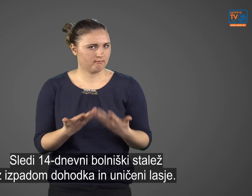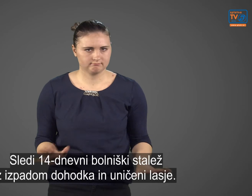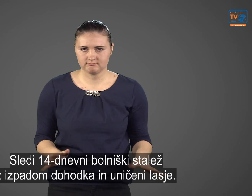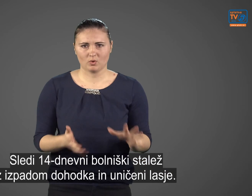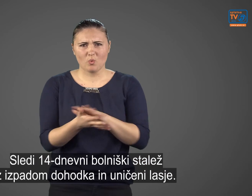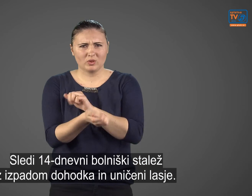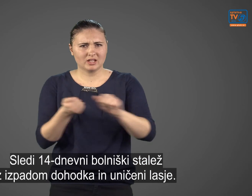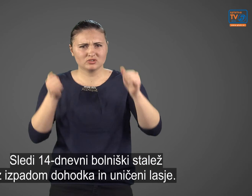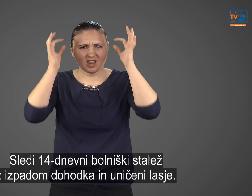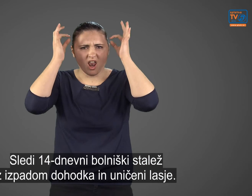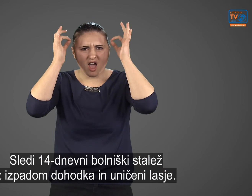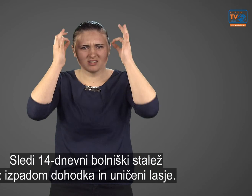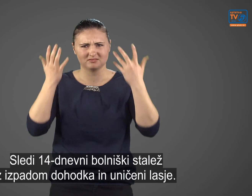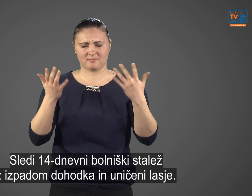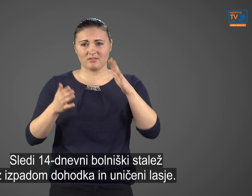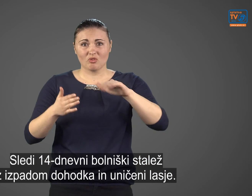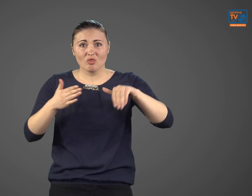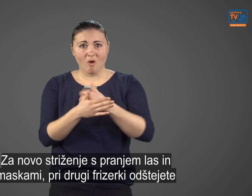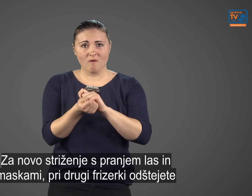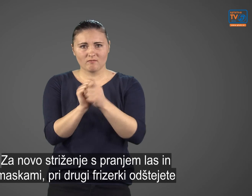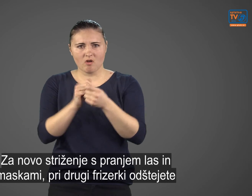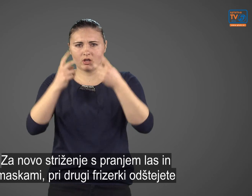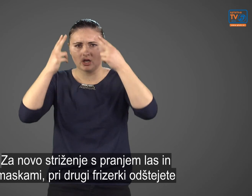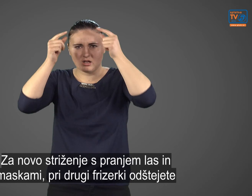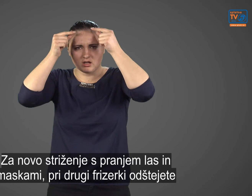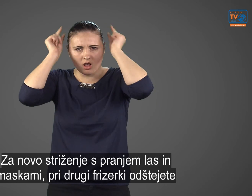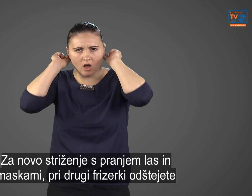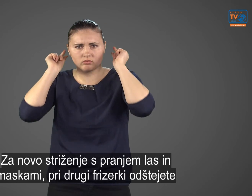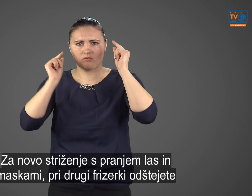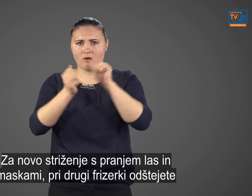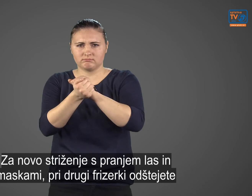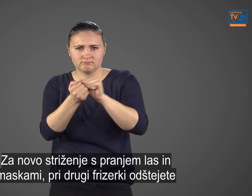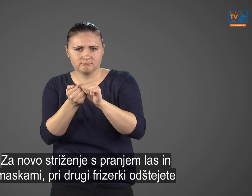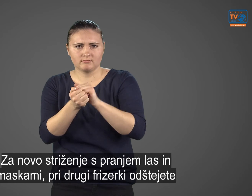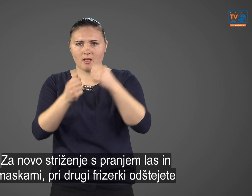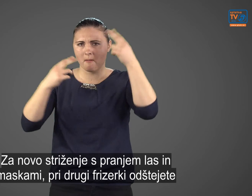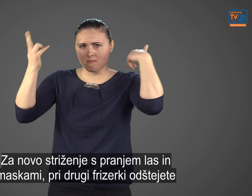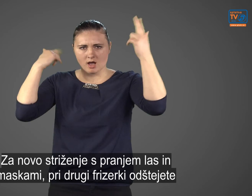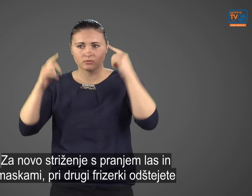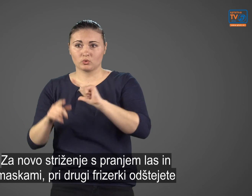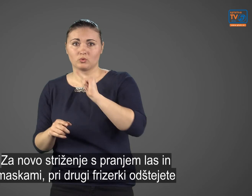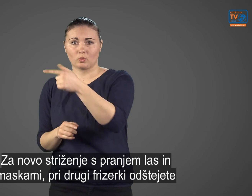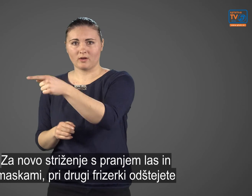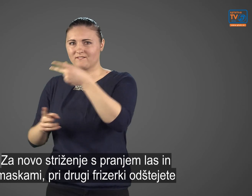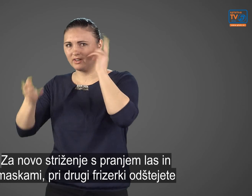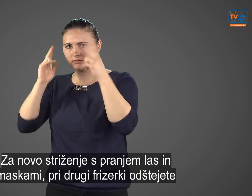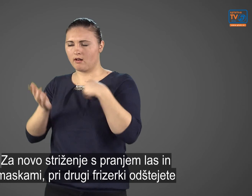dohodka in uničeni lasje. Za novo, kratko frizuro s pranjem in maskami pri drugi frizerki